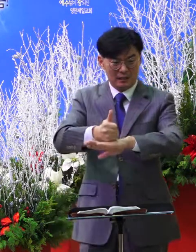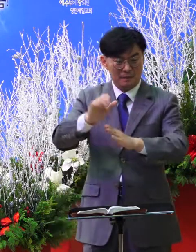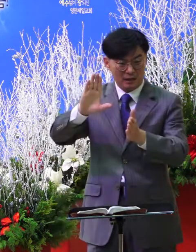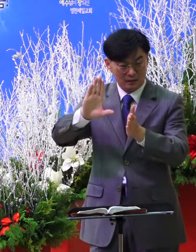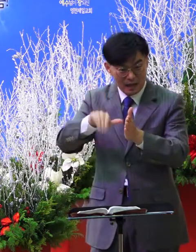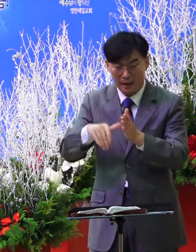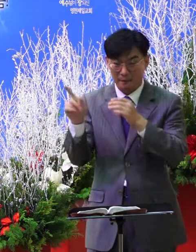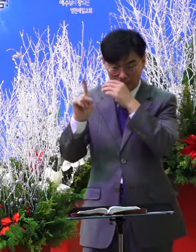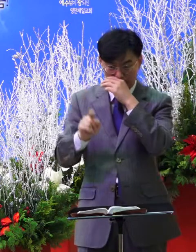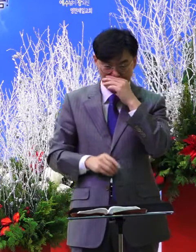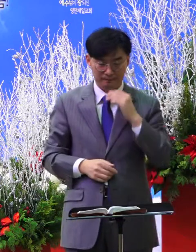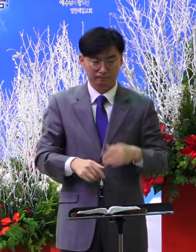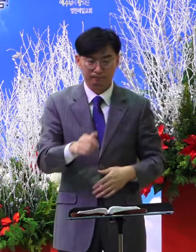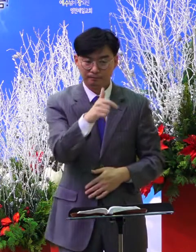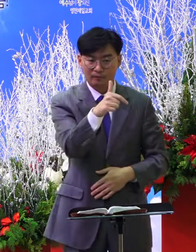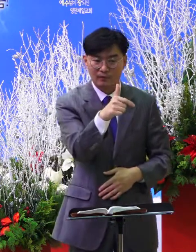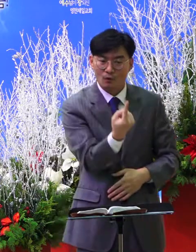노아가